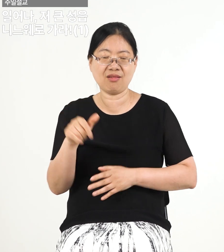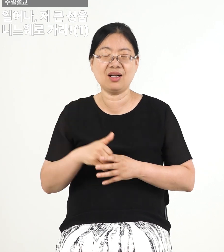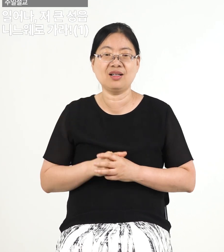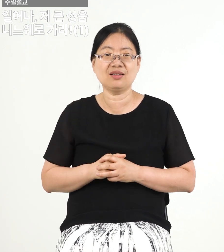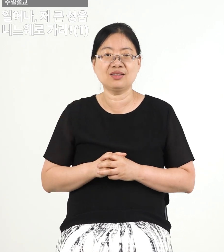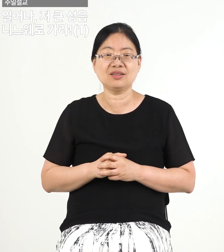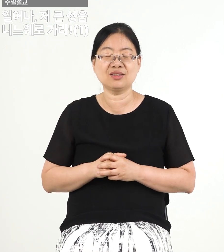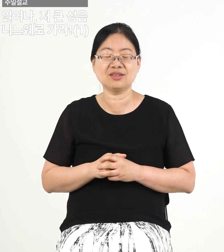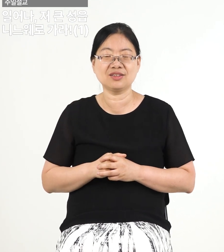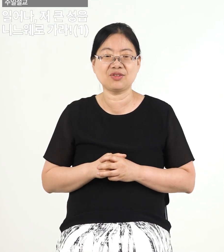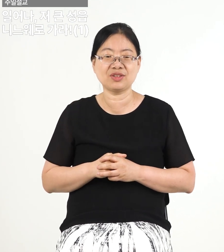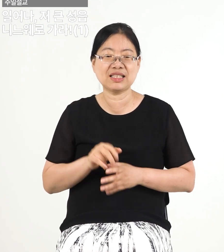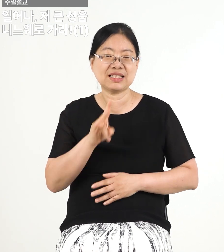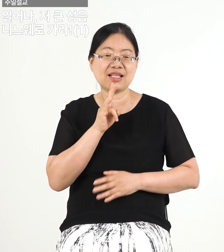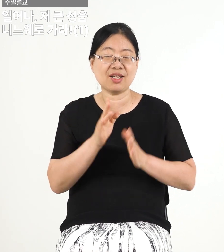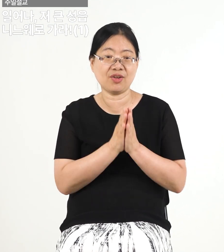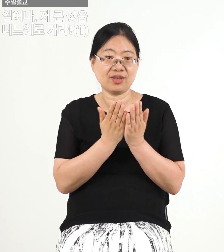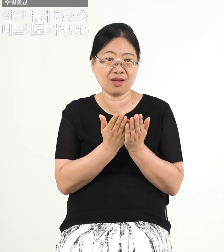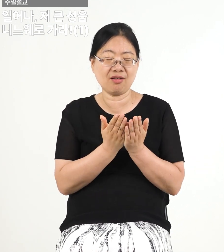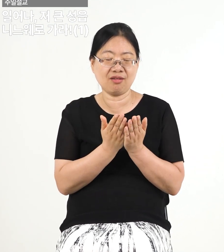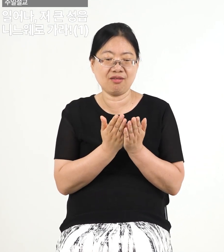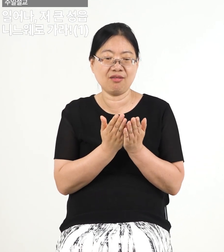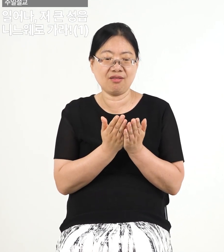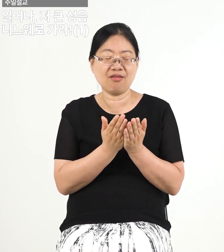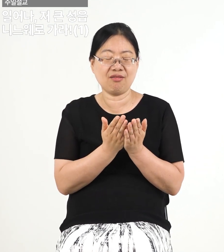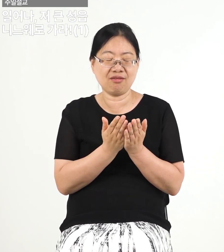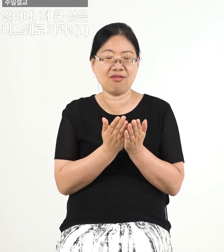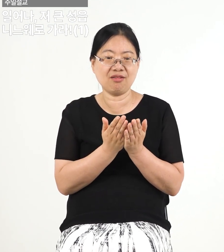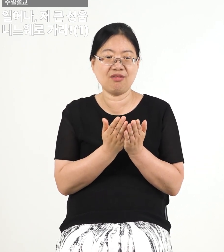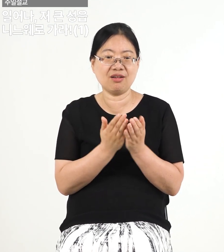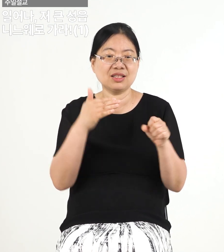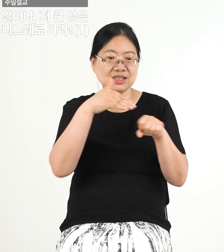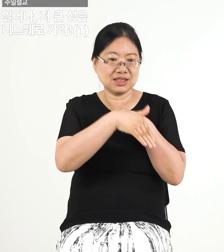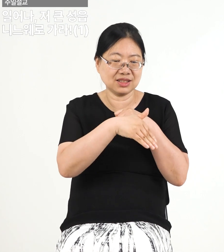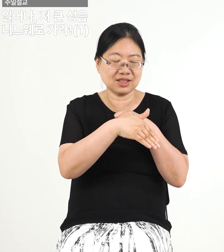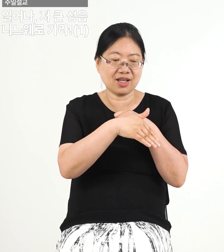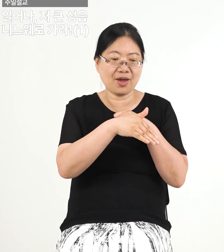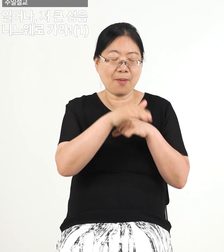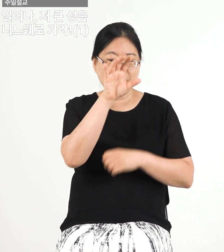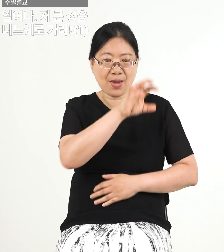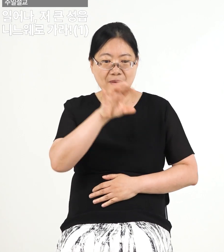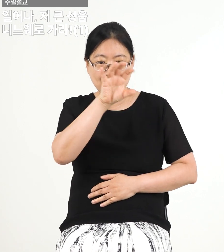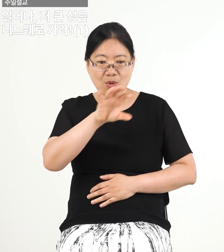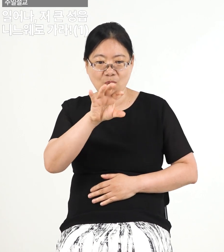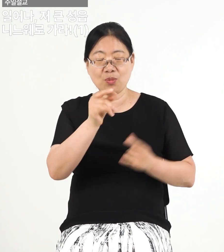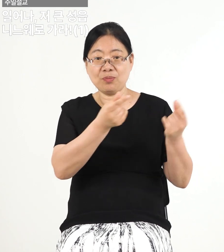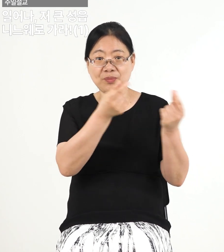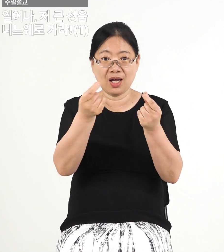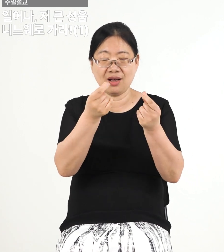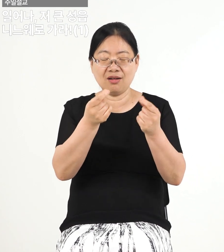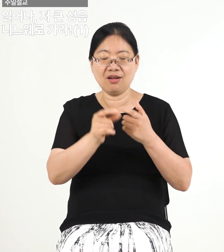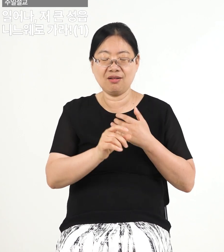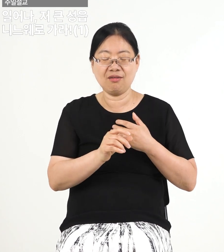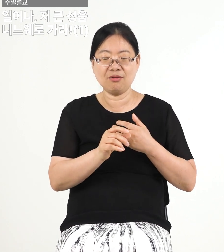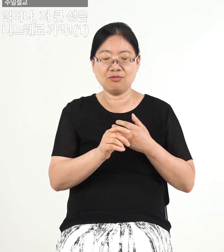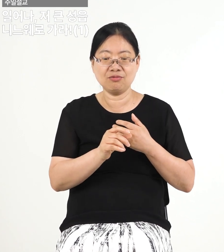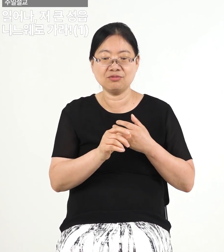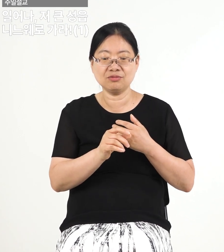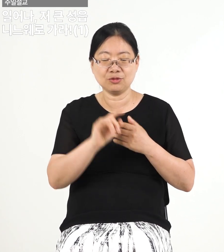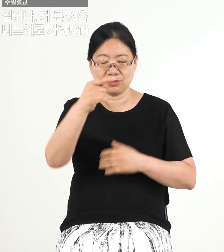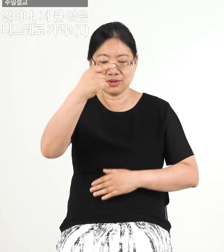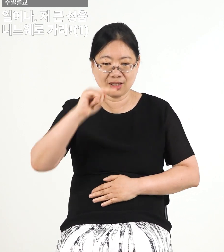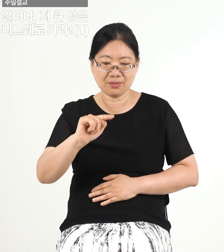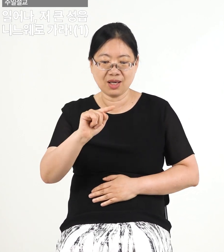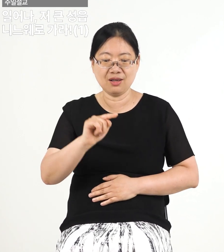전형적인 예언서 필체입니다. 예언체죠. 그럼 뭔가 이렇게 예언이 등장을 해야 되는데